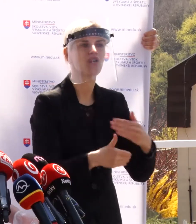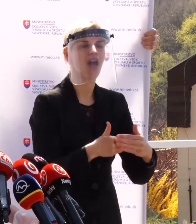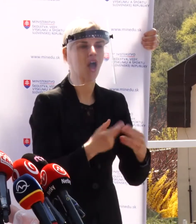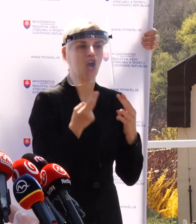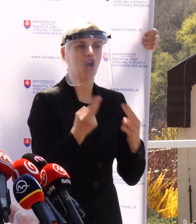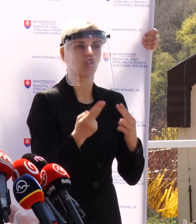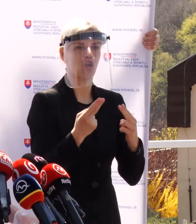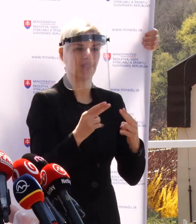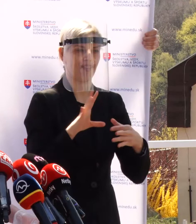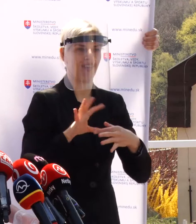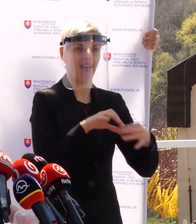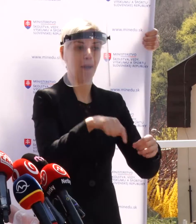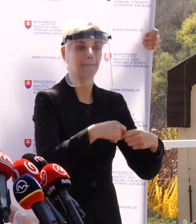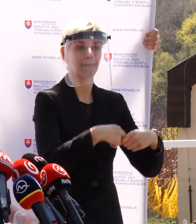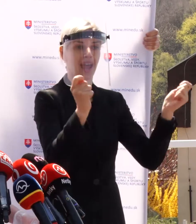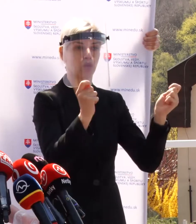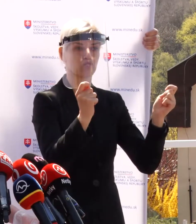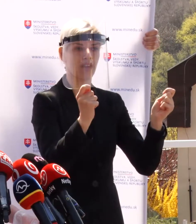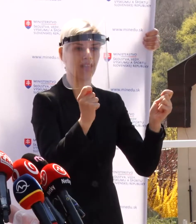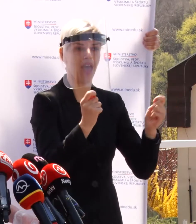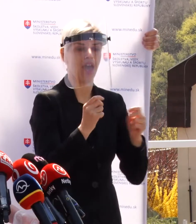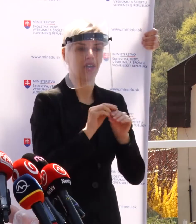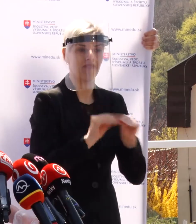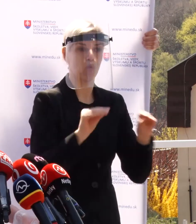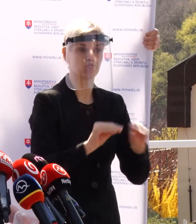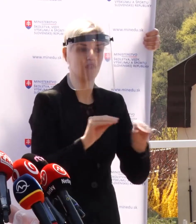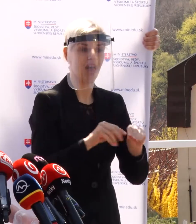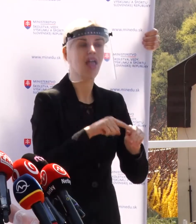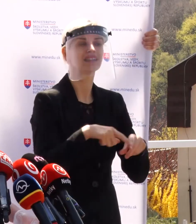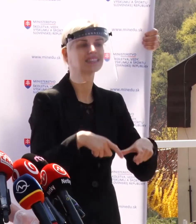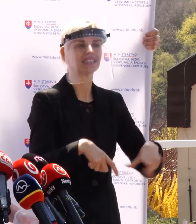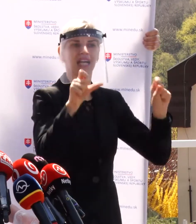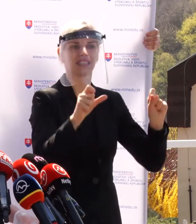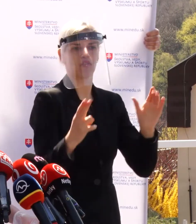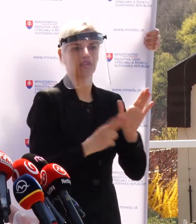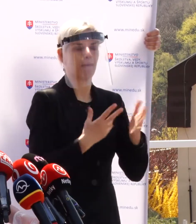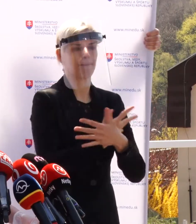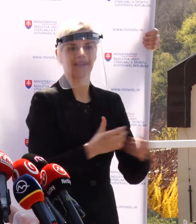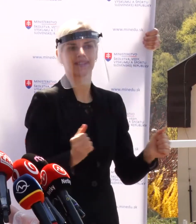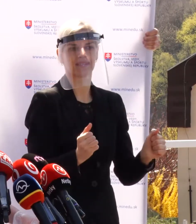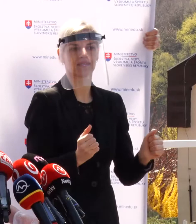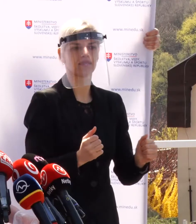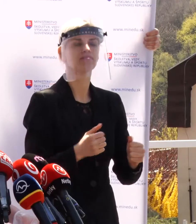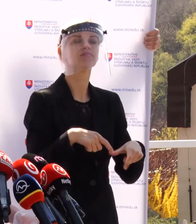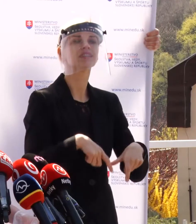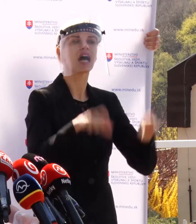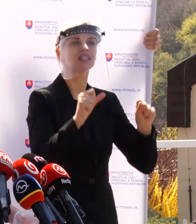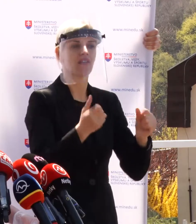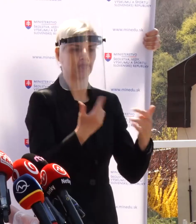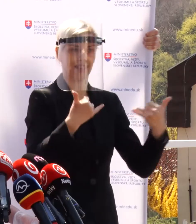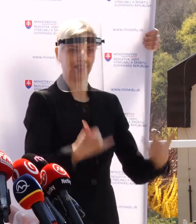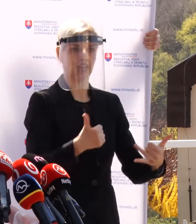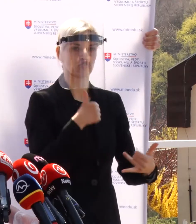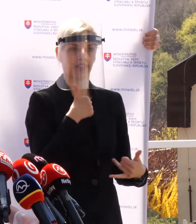prerušeného vyučovania v školách zastavuje klasifikácia, teda známkovanie. To známkovanie sa zastavuje s účinnosťou od dnešného